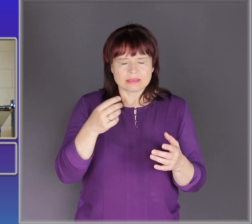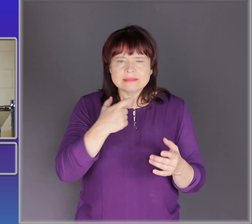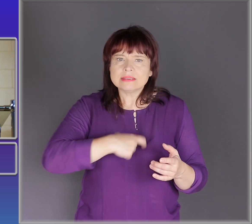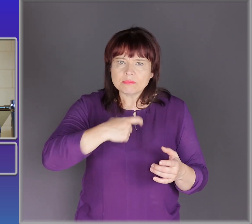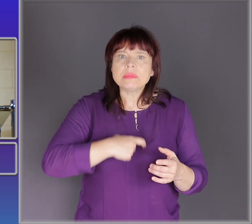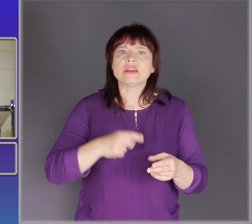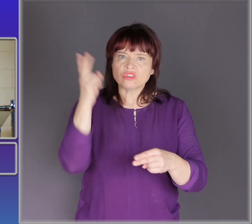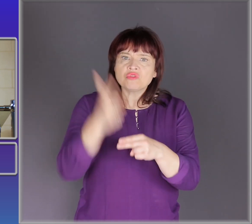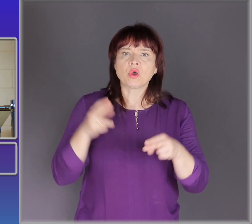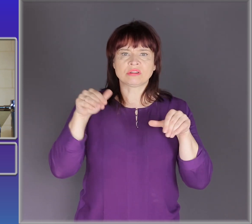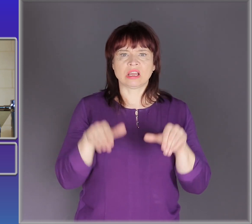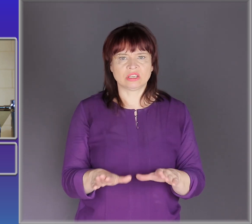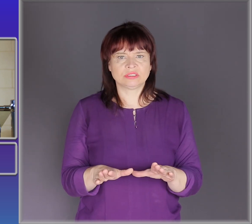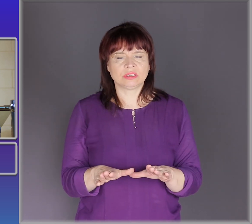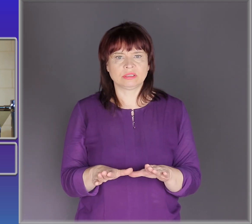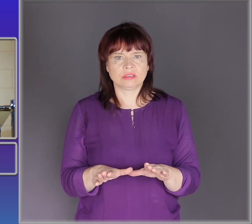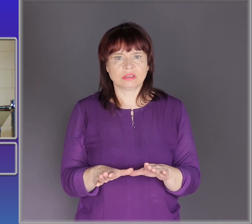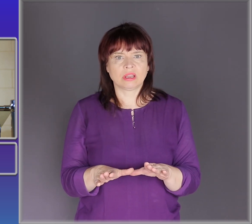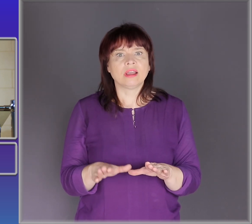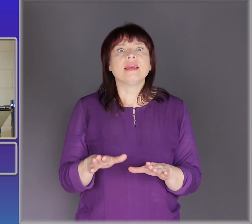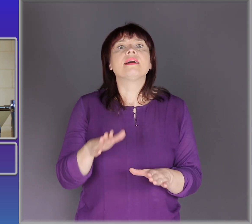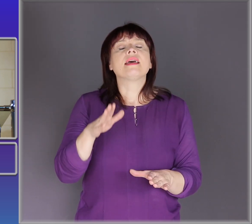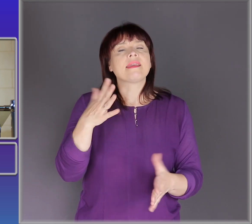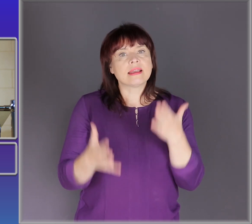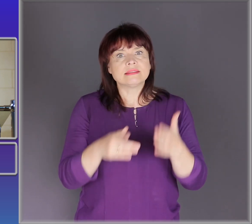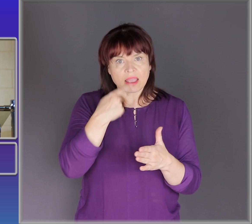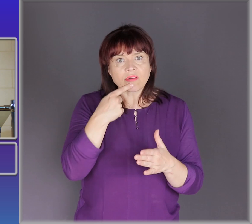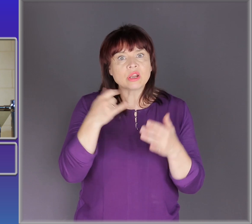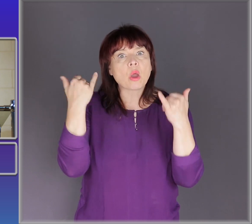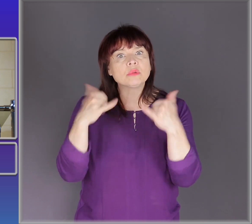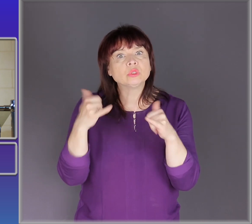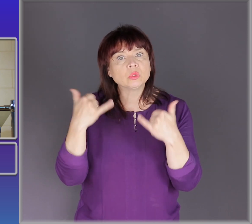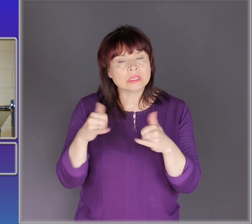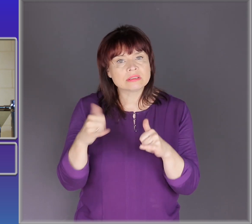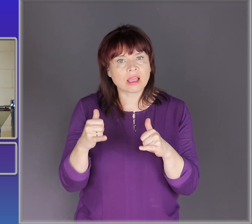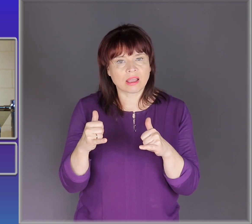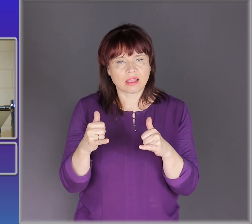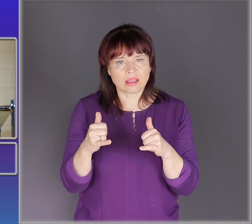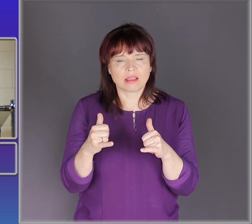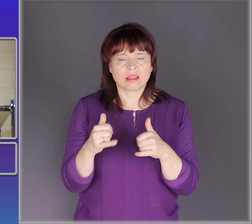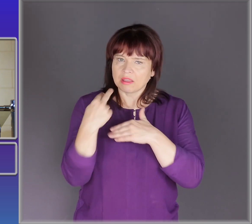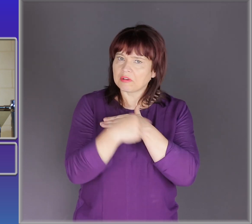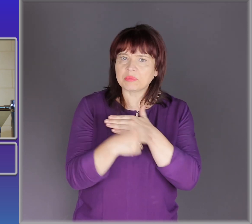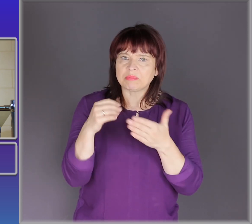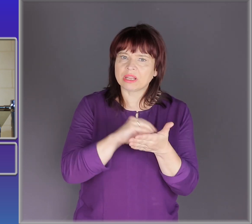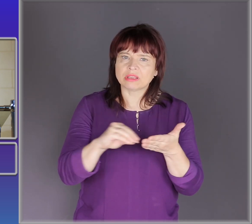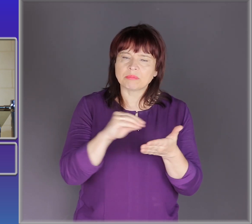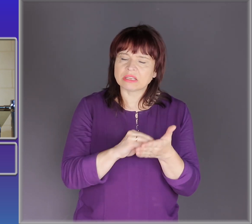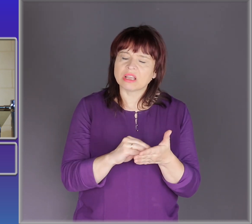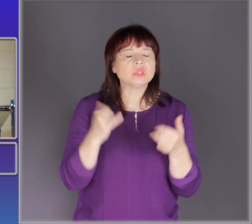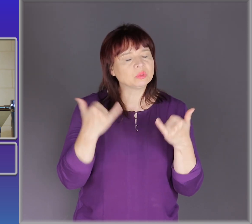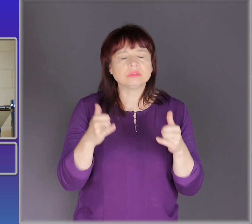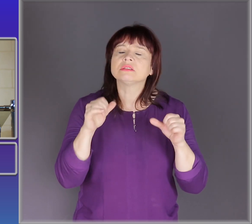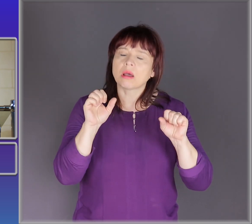себя определите решить что когда мы говорим о чудесах библия предупреждает очень много о том что